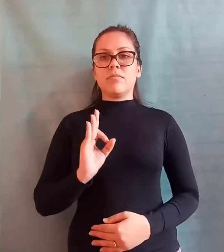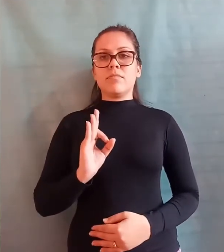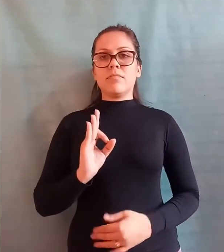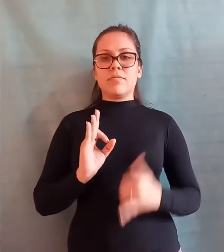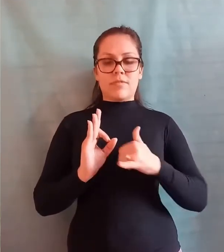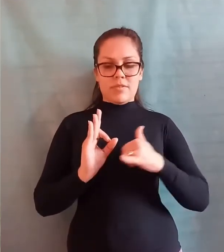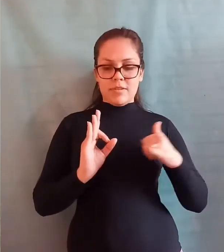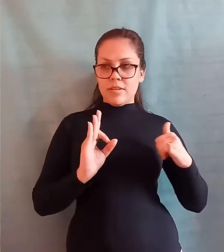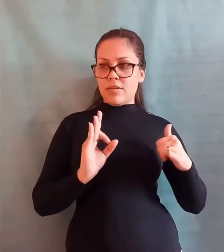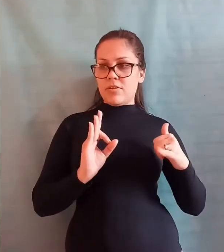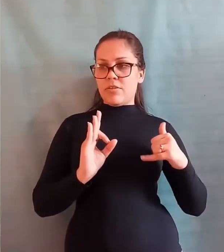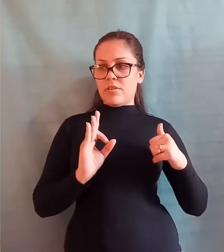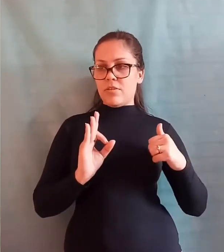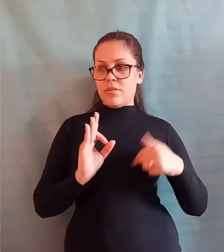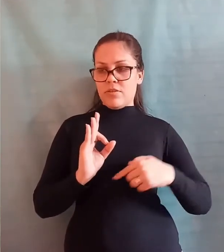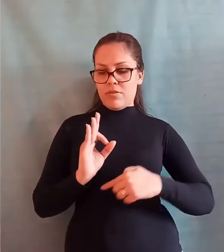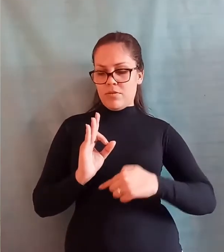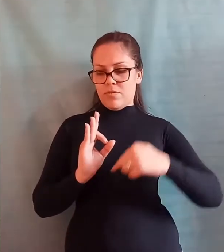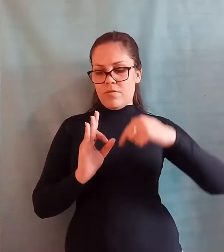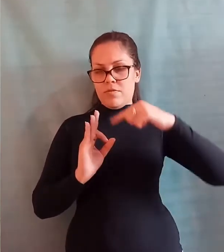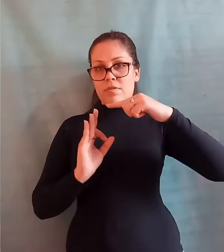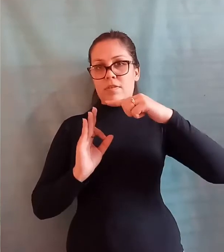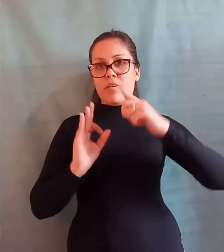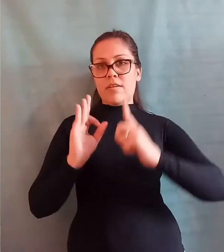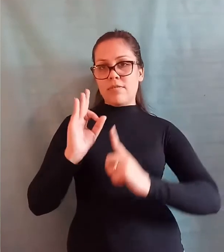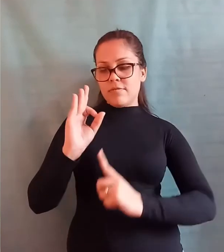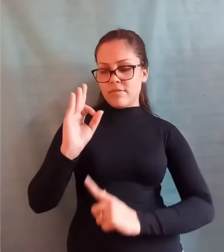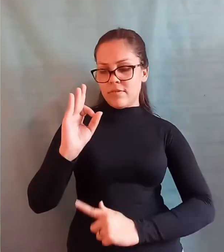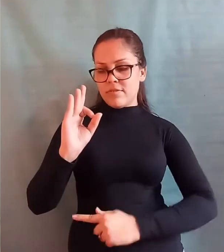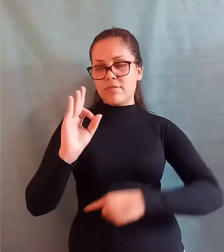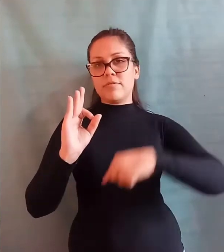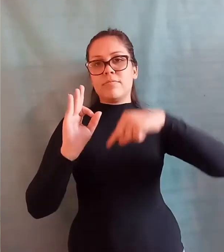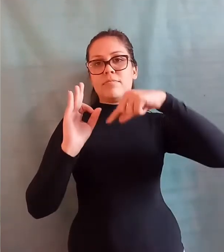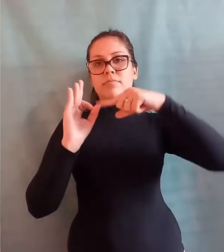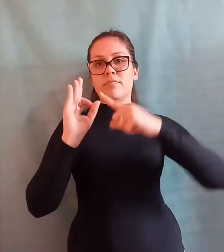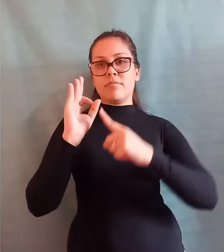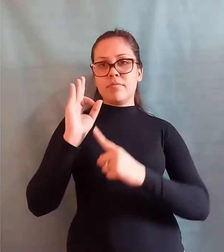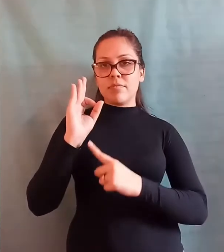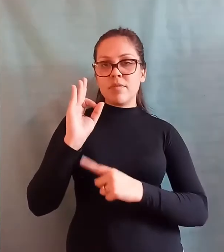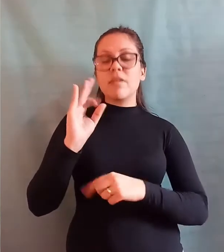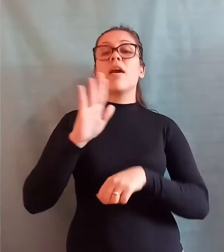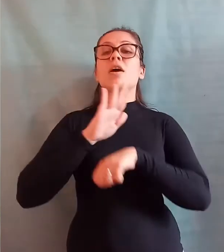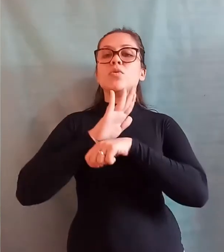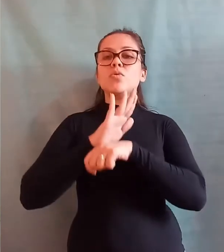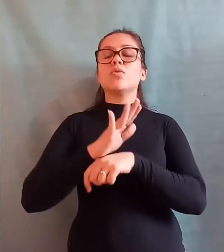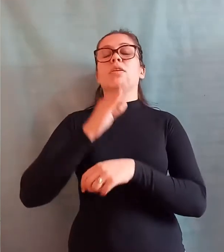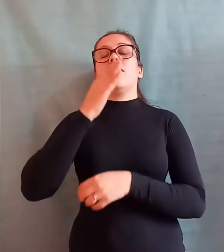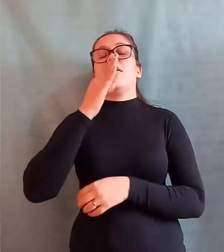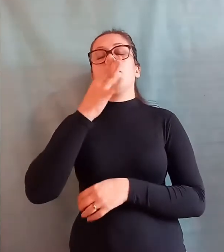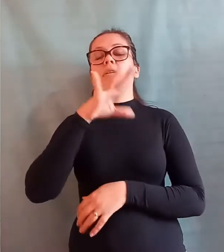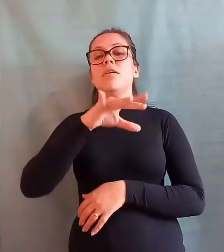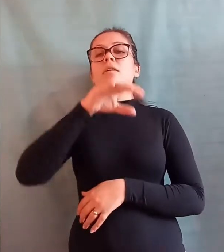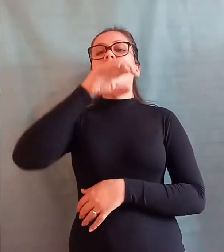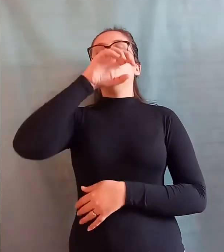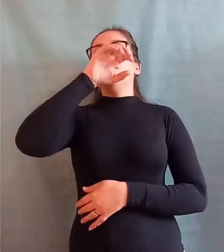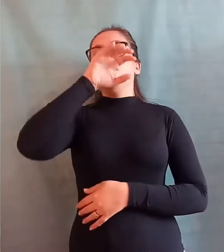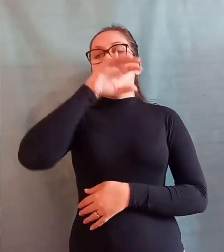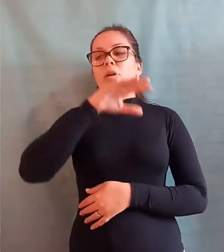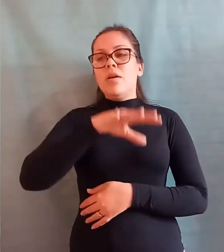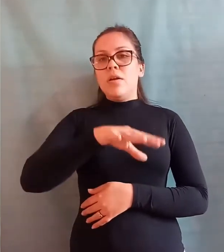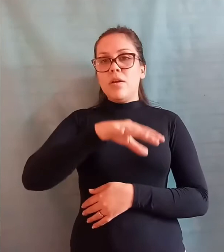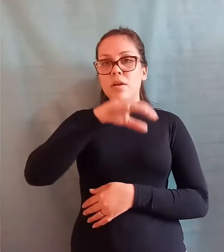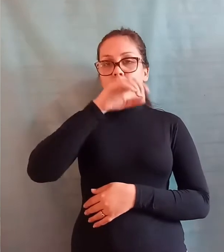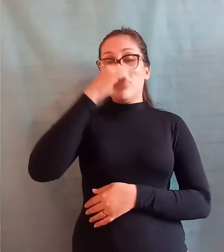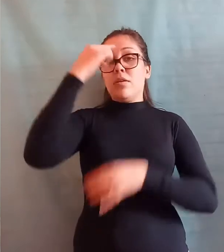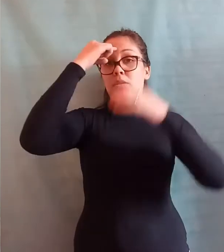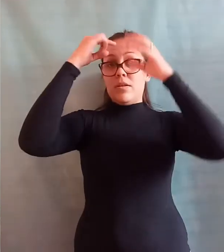eletromagnético, a energia ela vai e volta para mim. Então ajuda na respiração, ajuda na